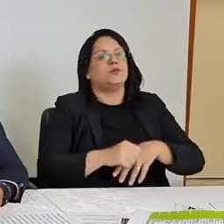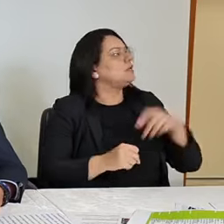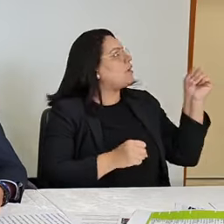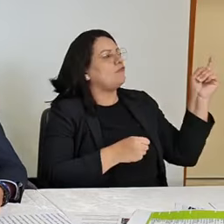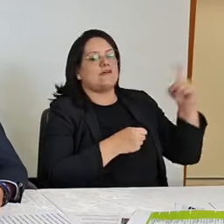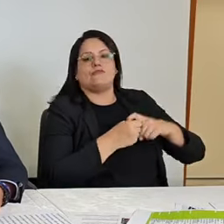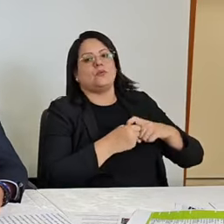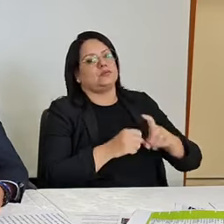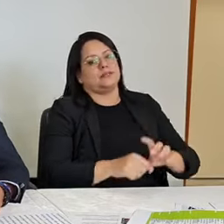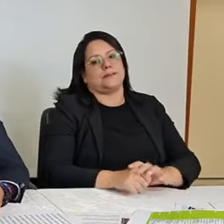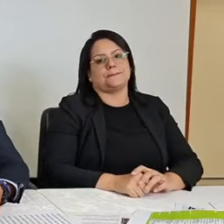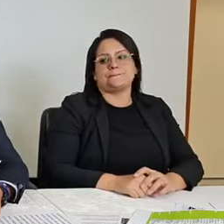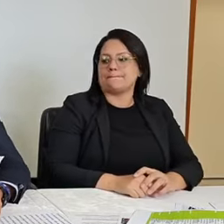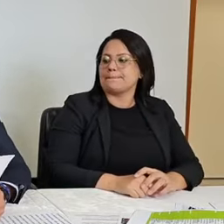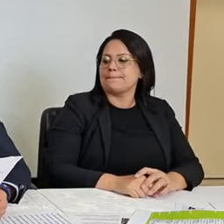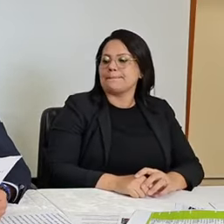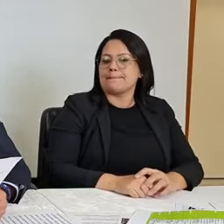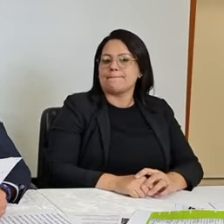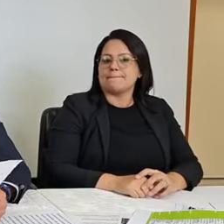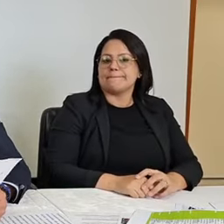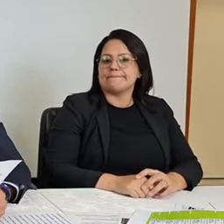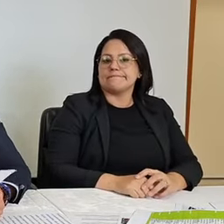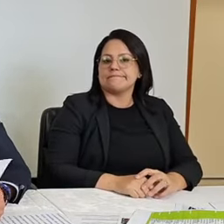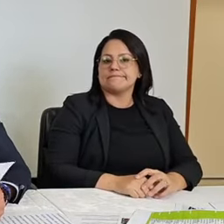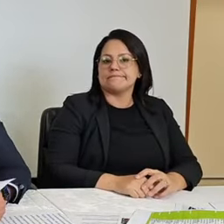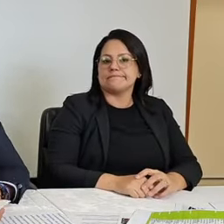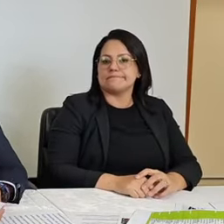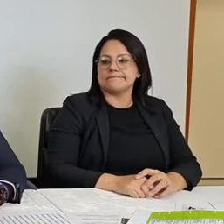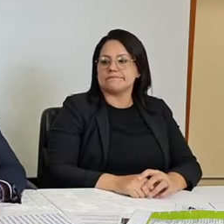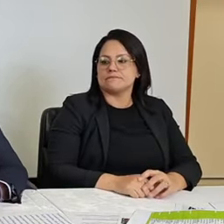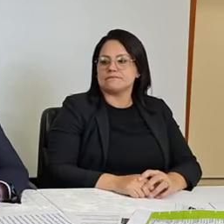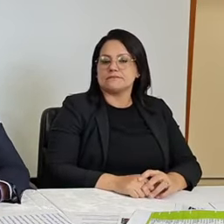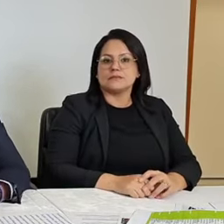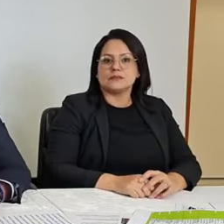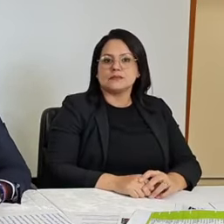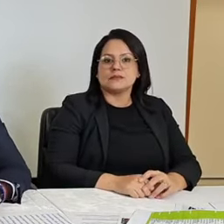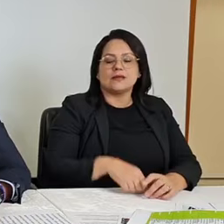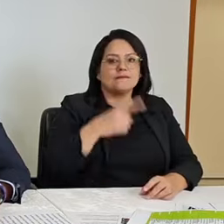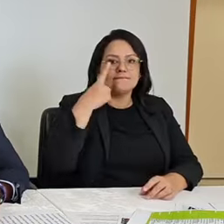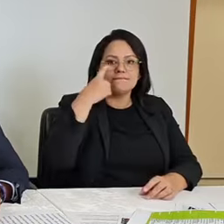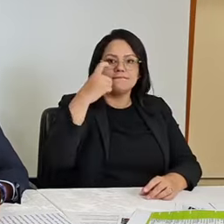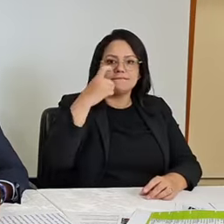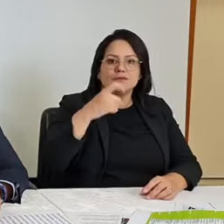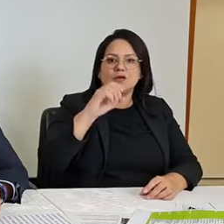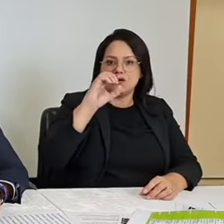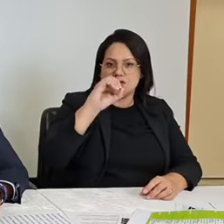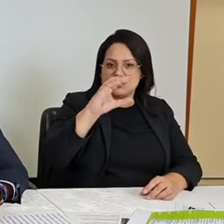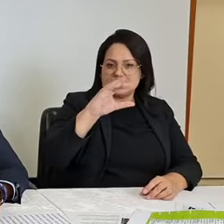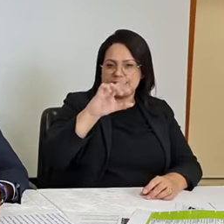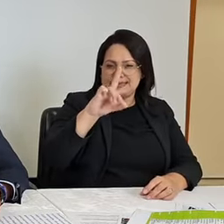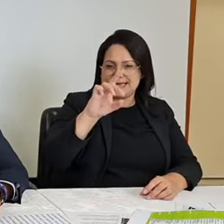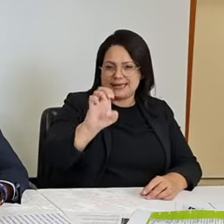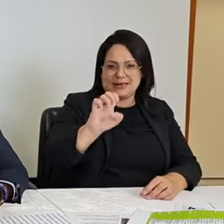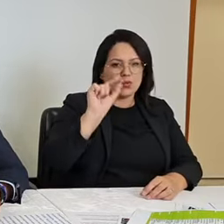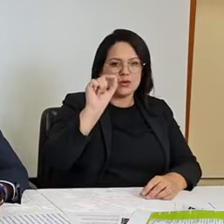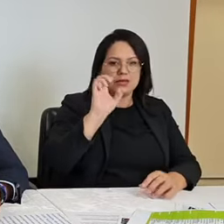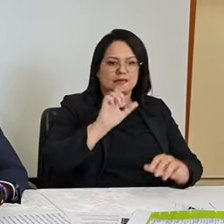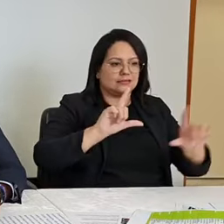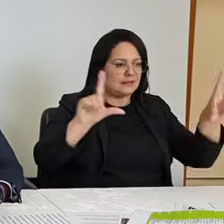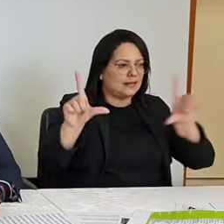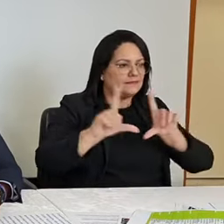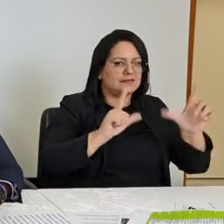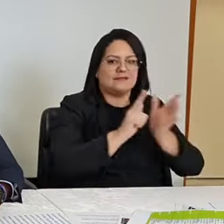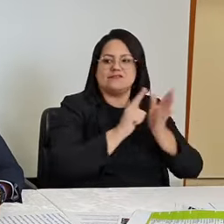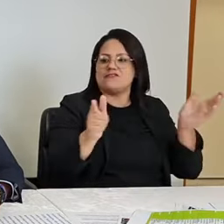não voltará. E a chance é muito baixa de recuperar isso. A curiosidade, o CDE, né? Vê como é que a imprensa fazia, né?